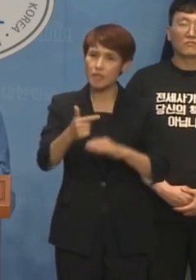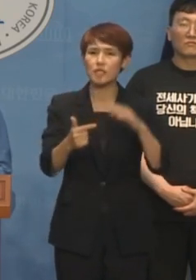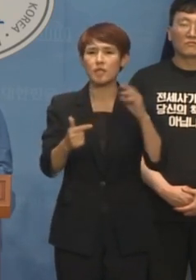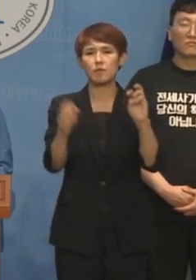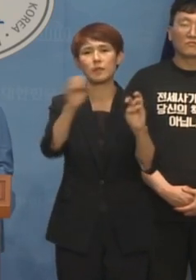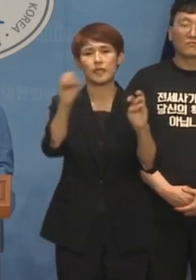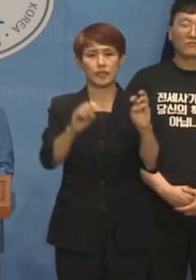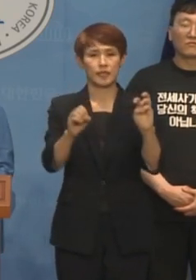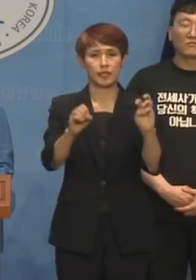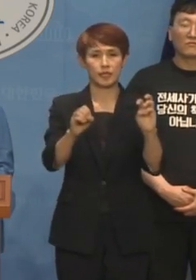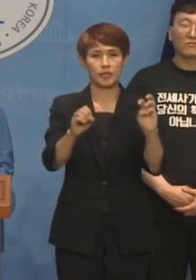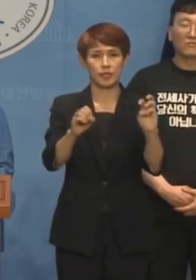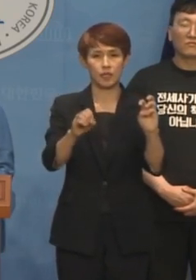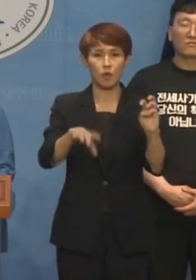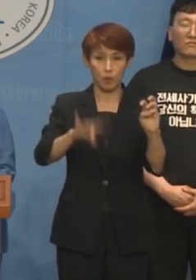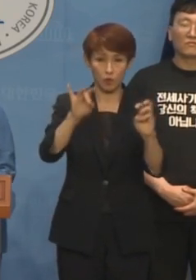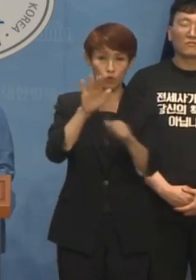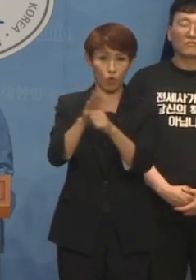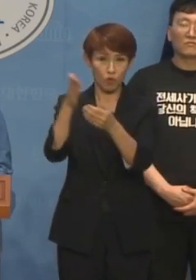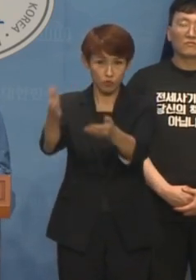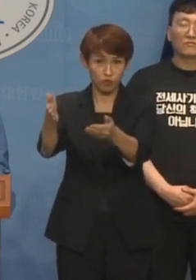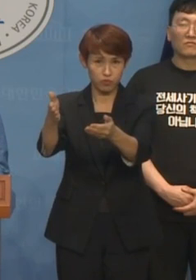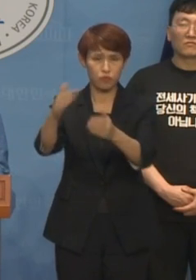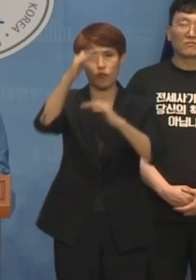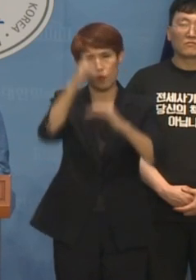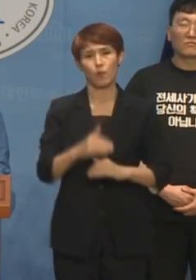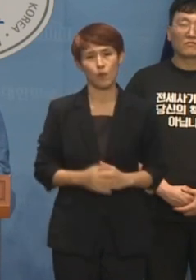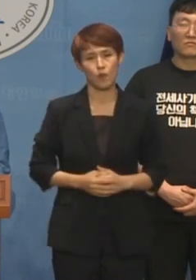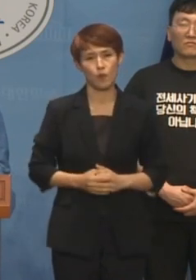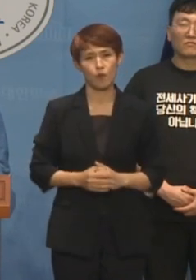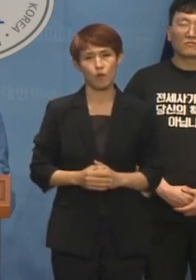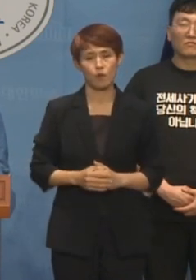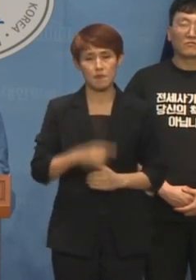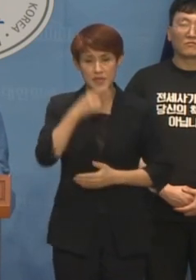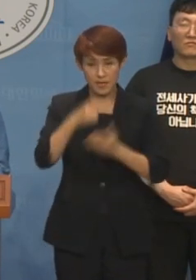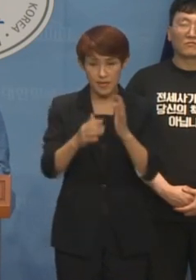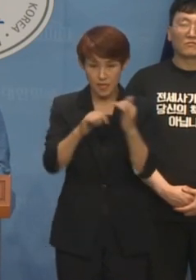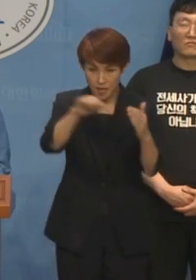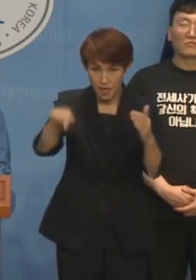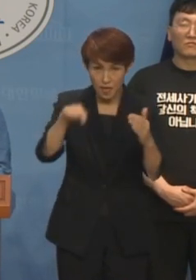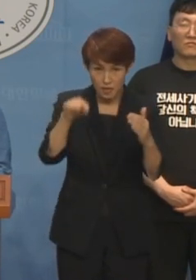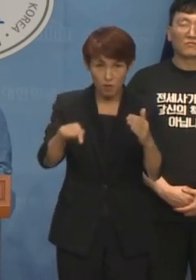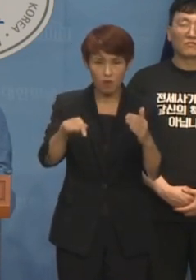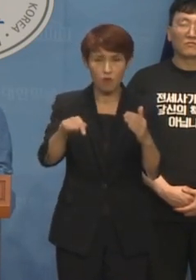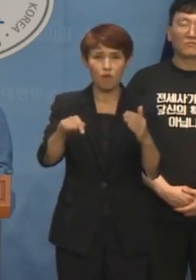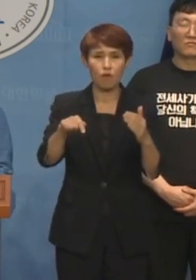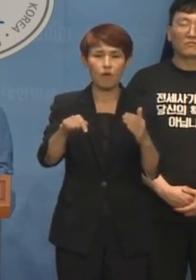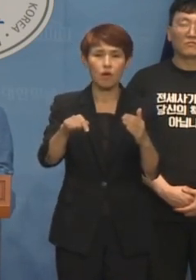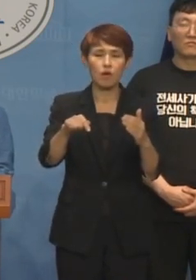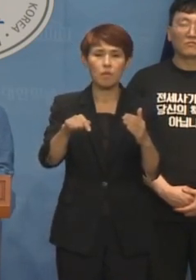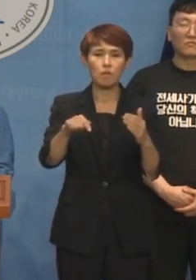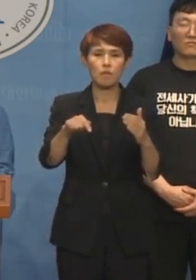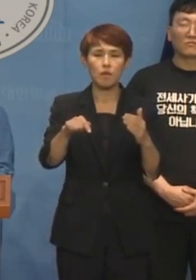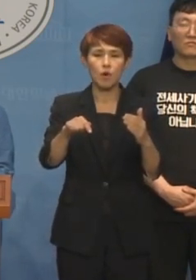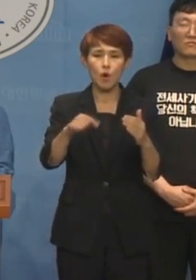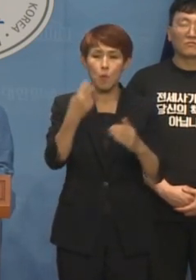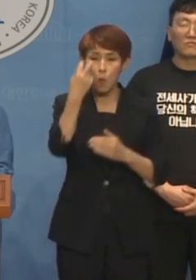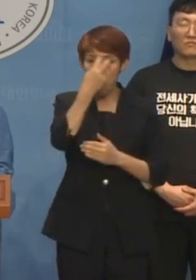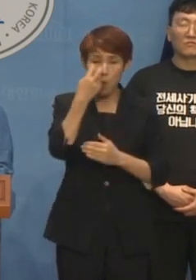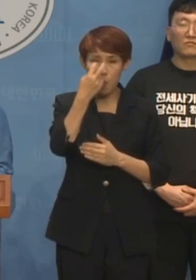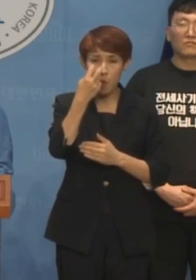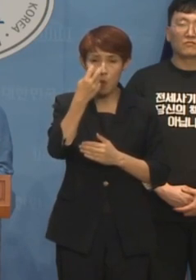30%까지 30%를 선구제하는 아니에요. 그러니까 후순위 피해자 중에서 소액 임차인 보호 대상에 포함되지